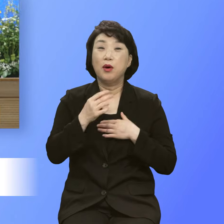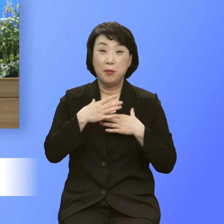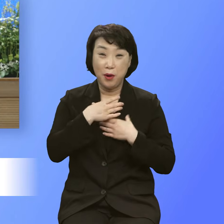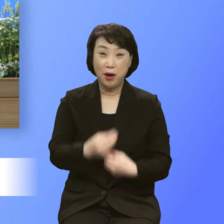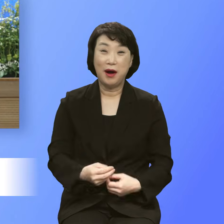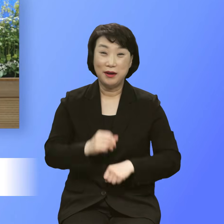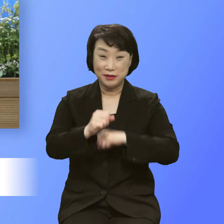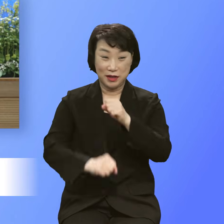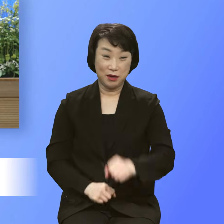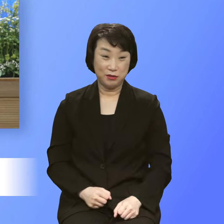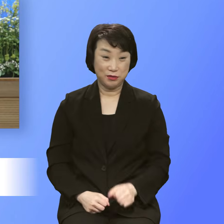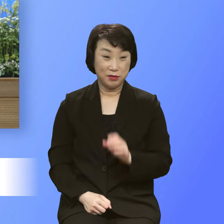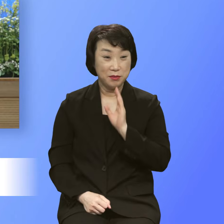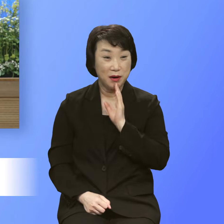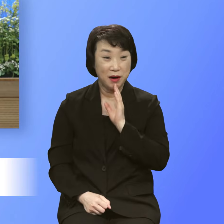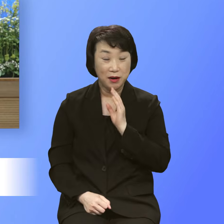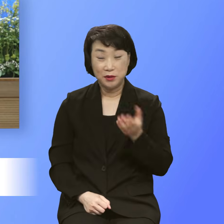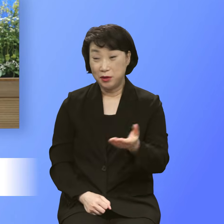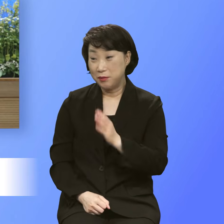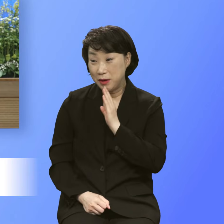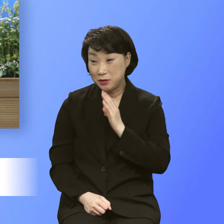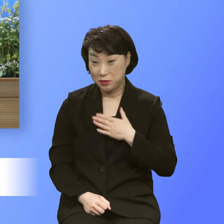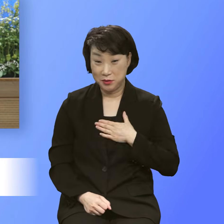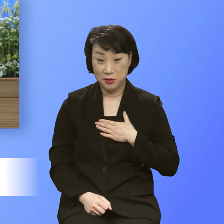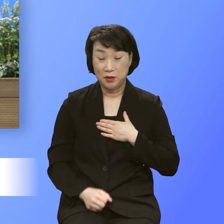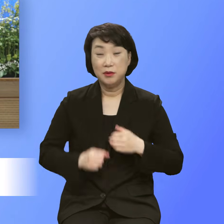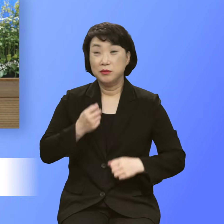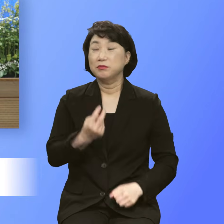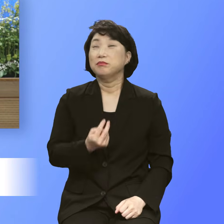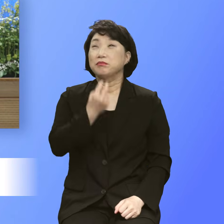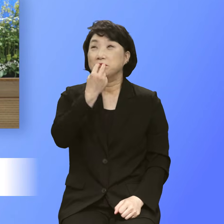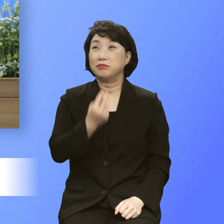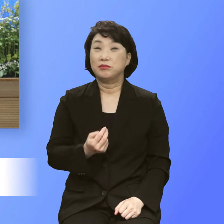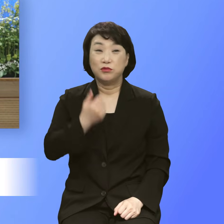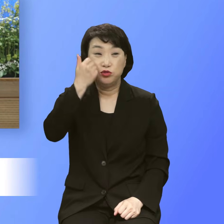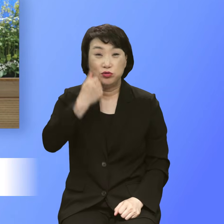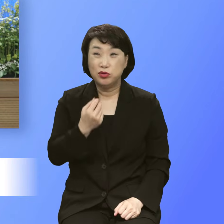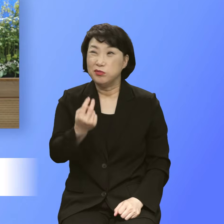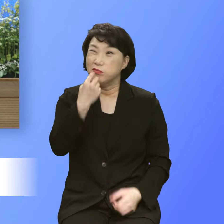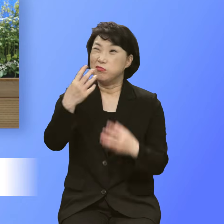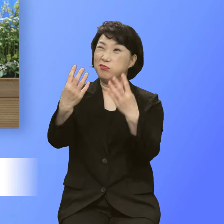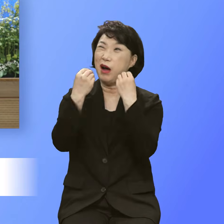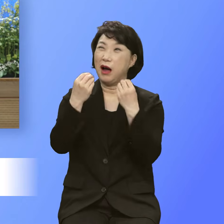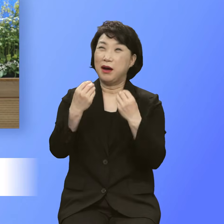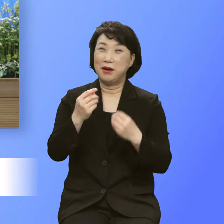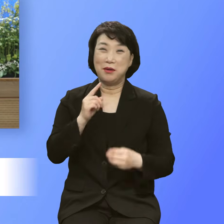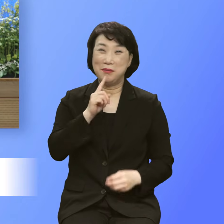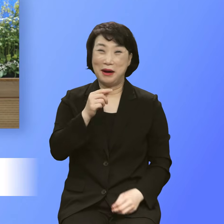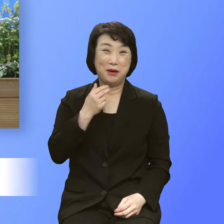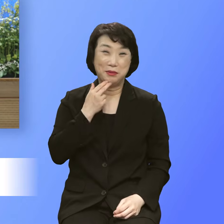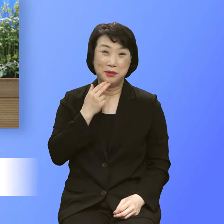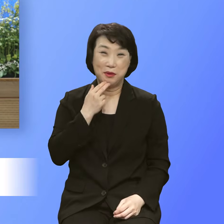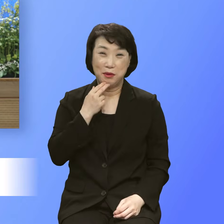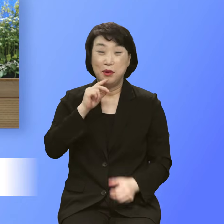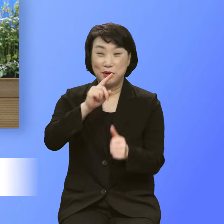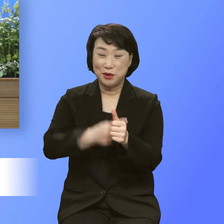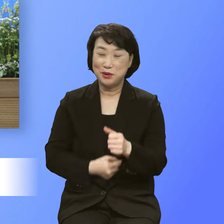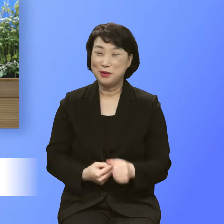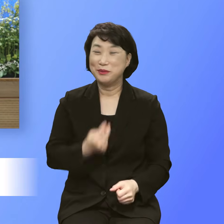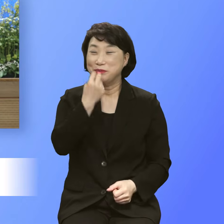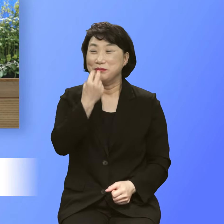자유로워. 얼마나 자유로우냐? 누가 뭐 호흡하지 말라는 적 없어. 그냥 되는